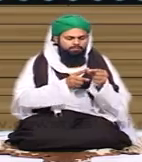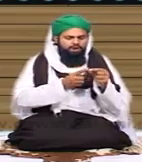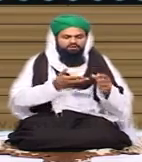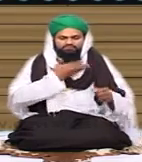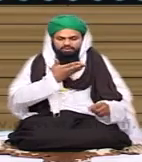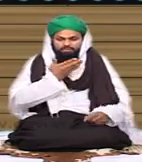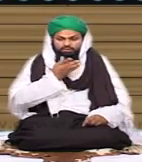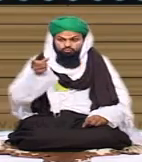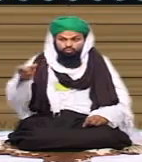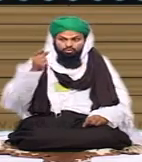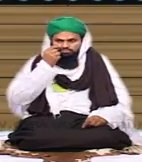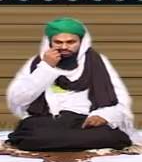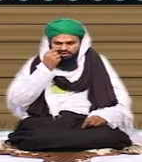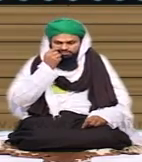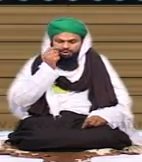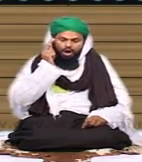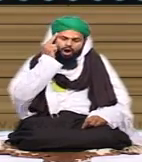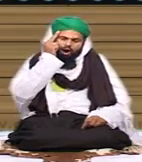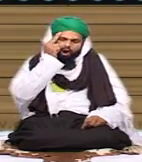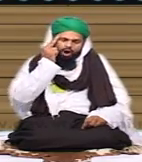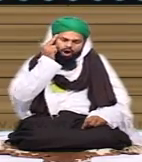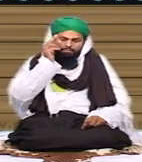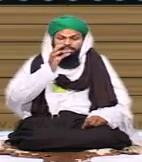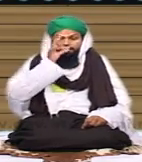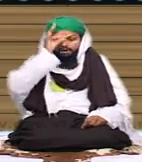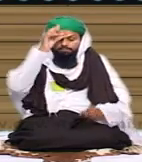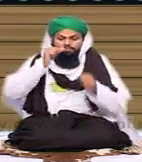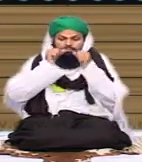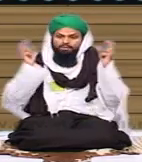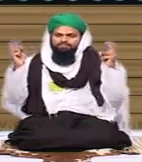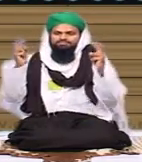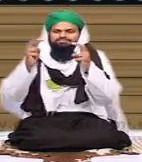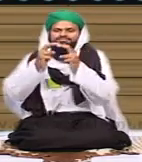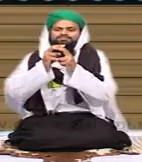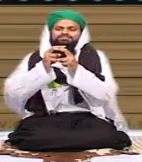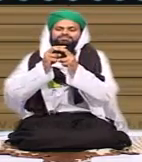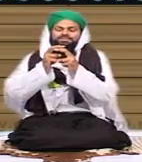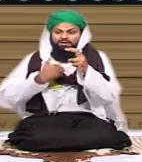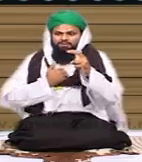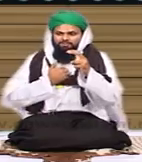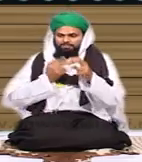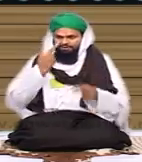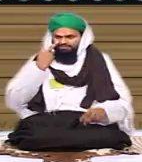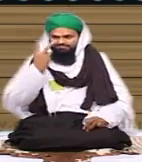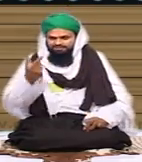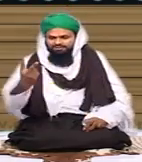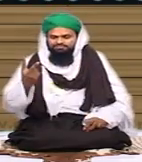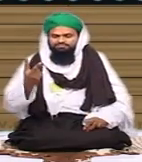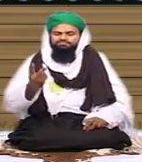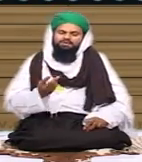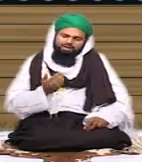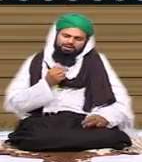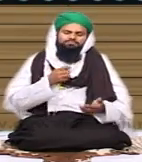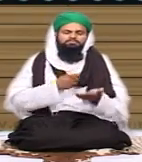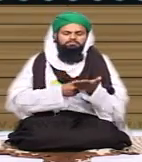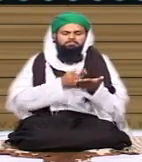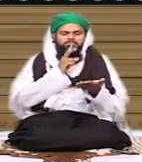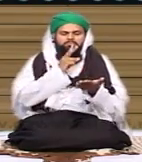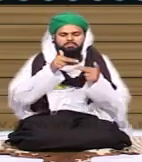फरमाया कि ये शख्स जो है जिसके आगे में खड़ा हुआ था, दरअसल उस वक्त ख्वाब में सरकार की ज़ियारत कर रहा था और मैं बेदारी में ज़ियारत कर रहा था। तो ये